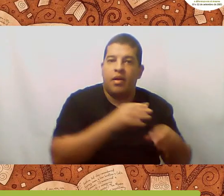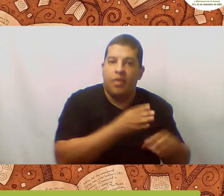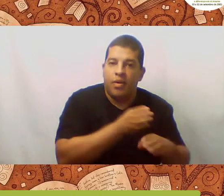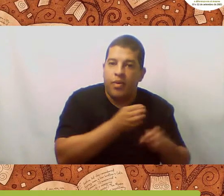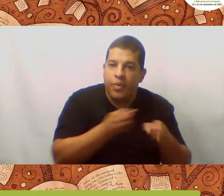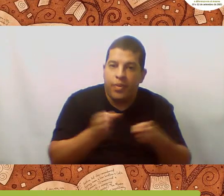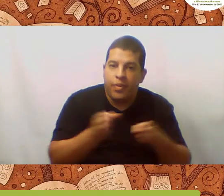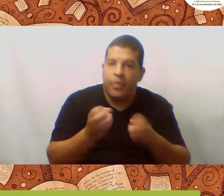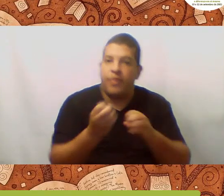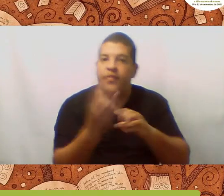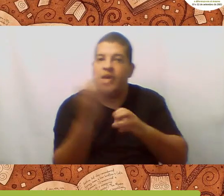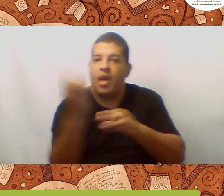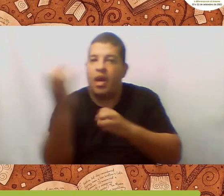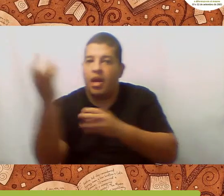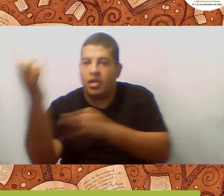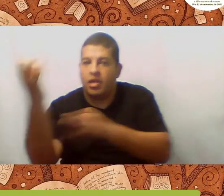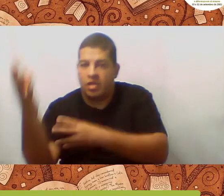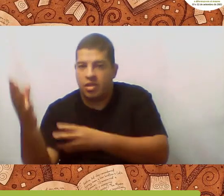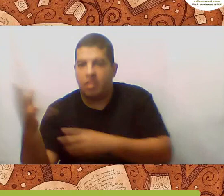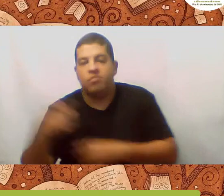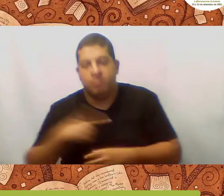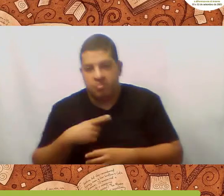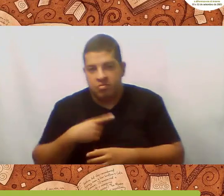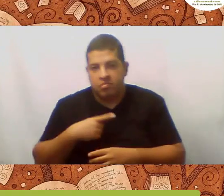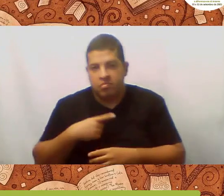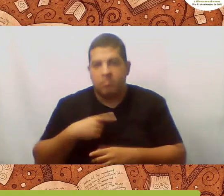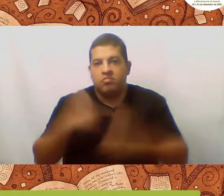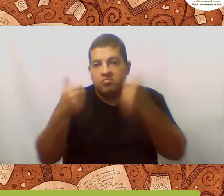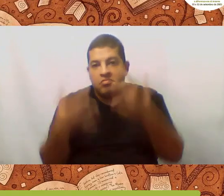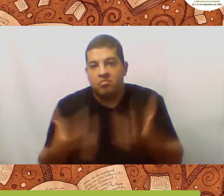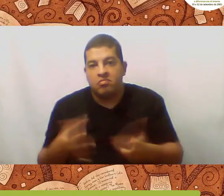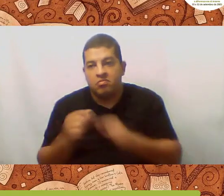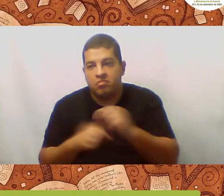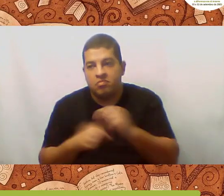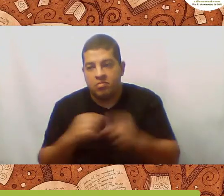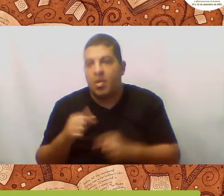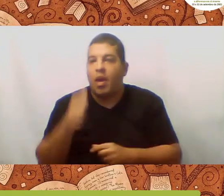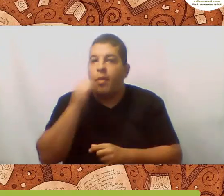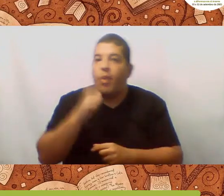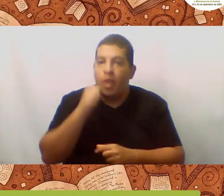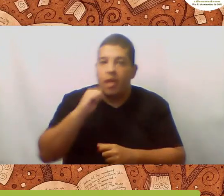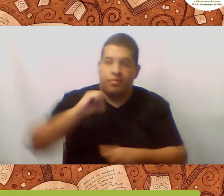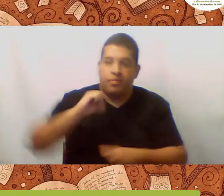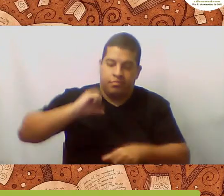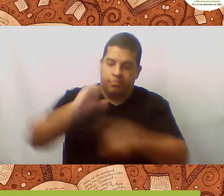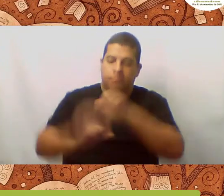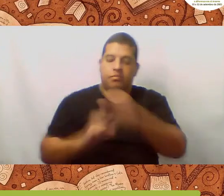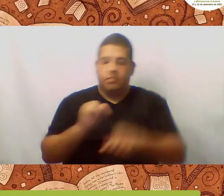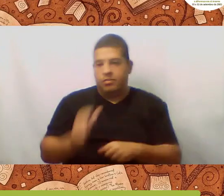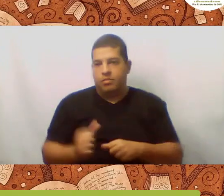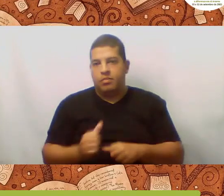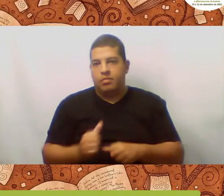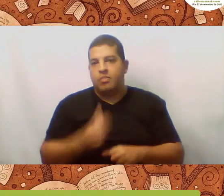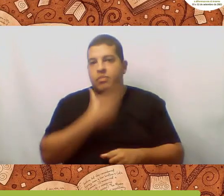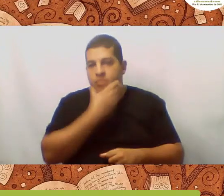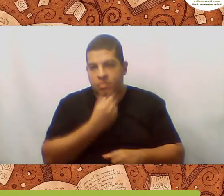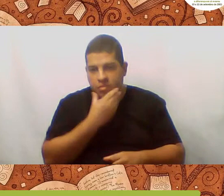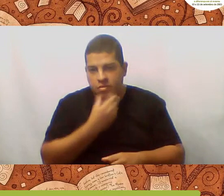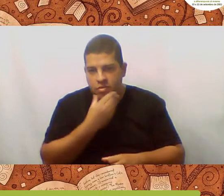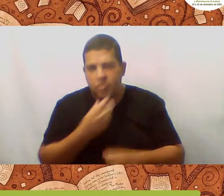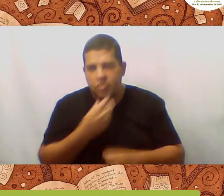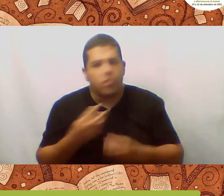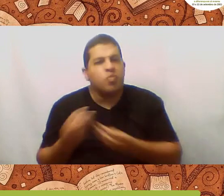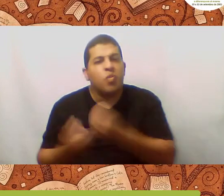que se transforma em homem após se umidificar pela travessia de um rio, né? Quer dizer, então,